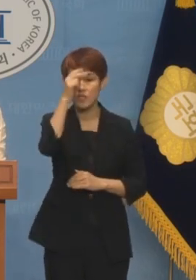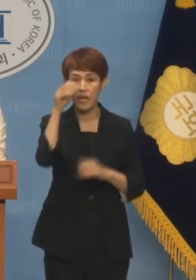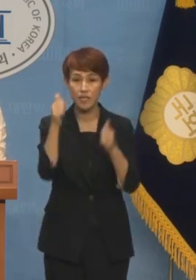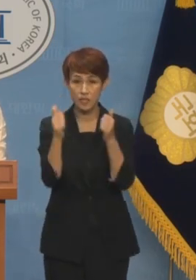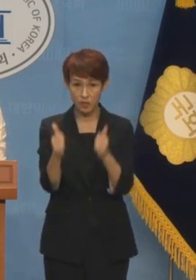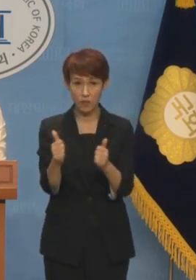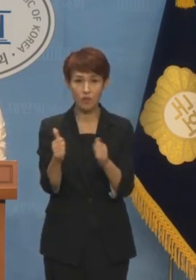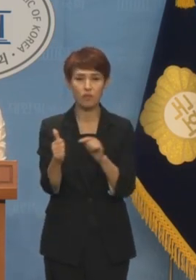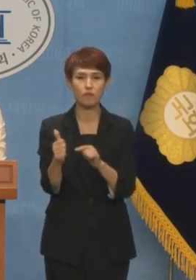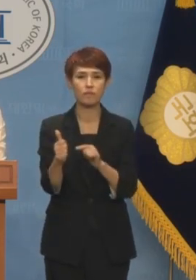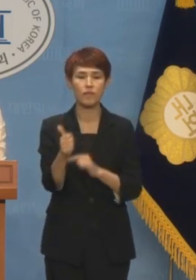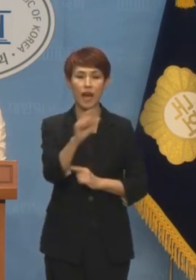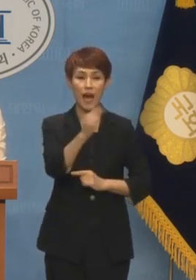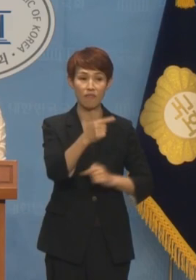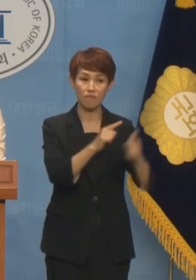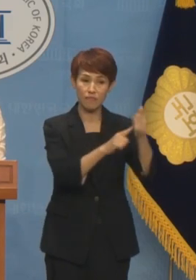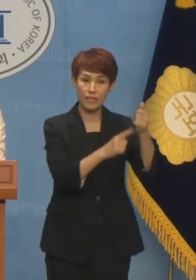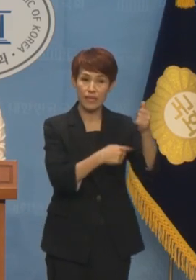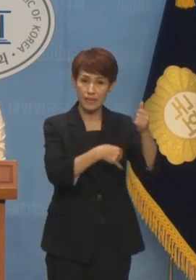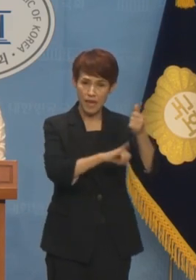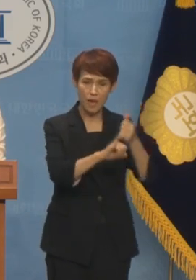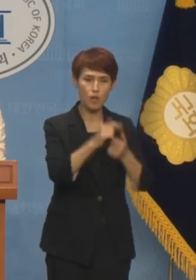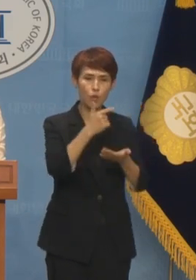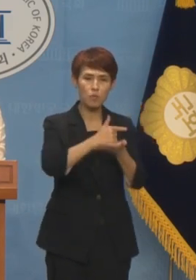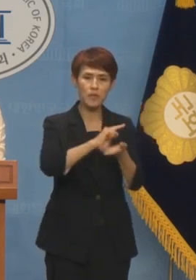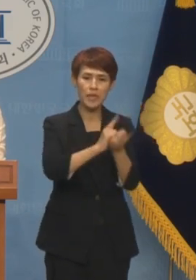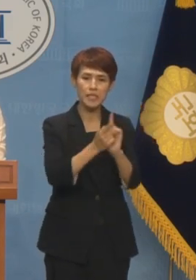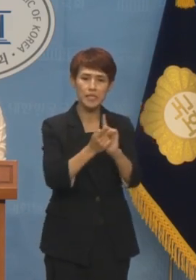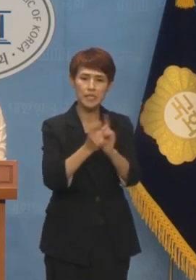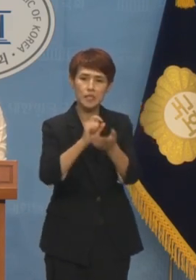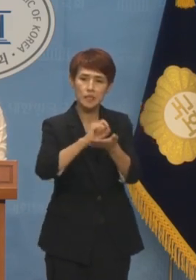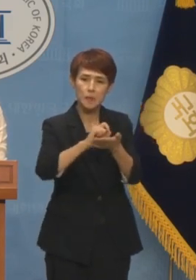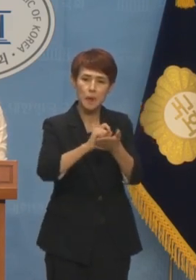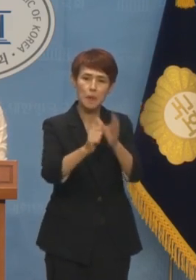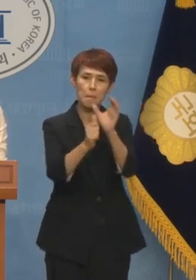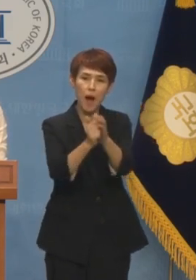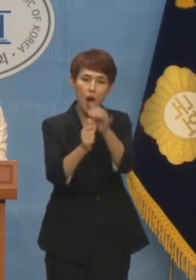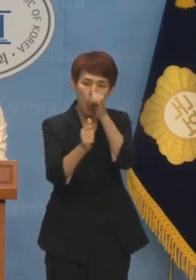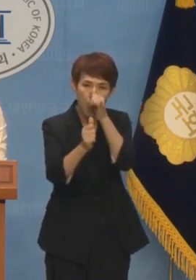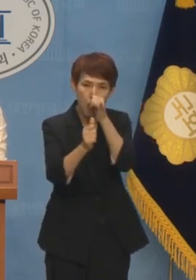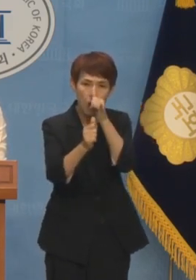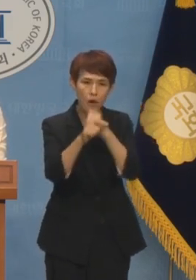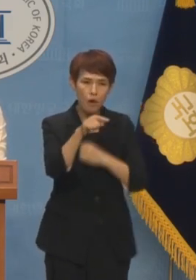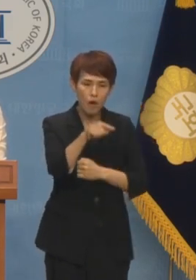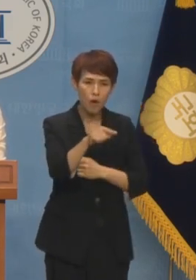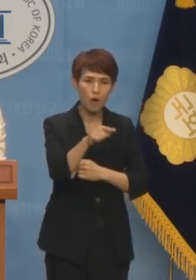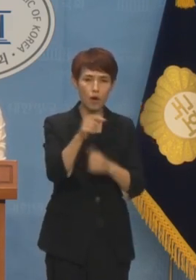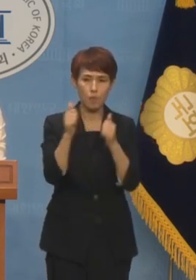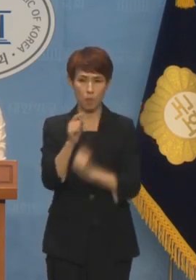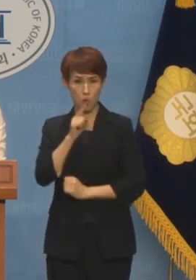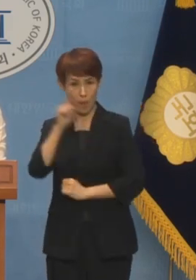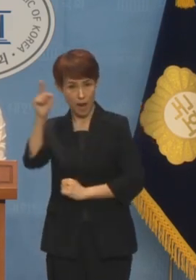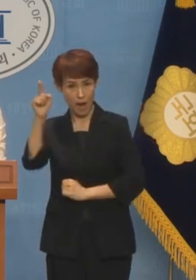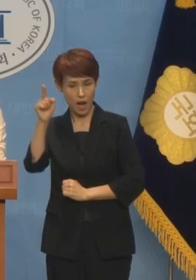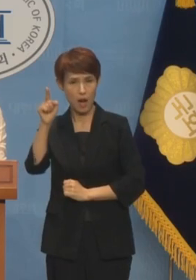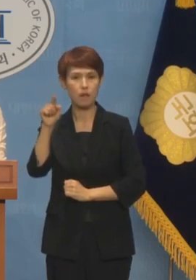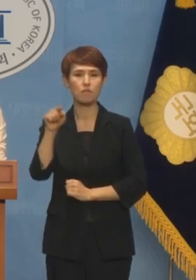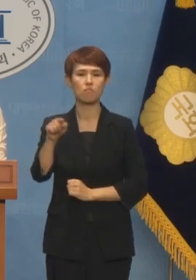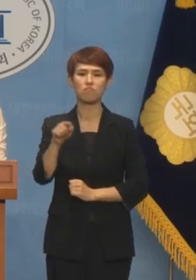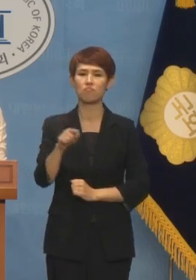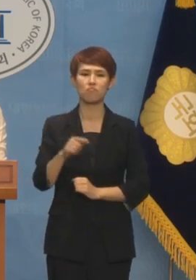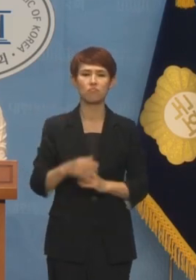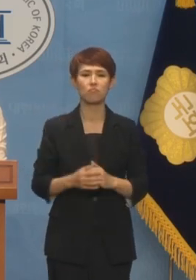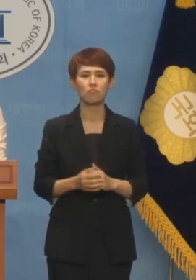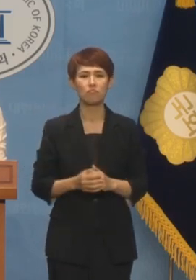수사심의계는 한 전 위원장 딸의 논문 대필 의혹 등을 고발한 민생경제연구소 쪽에 이 사건 불송치 결정에